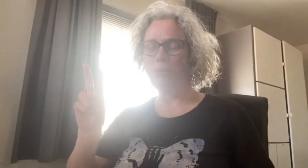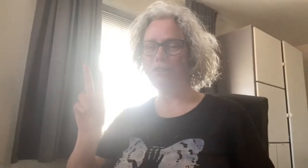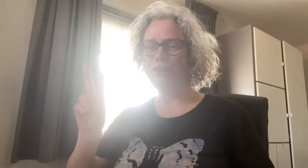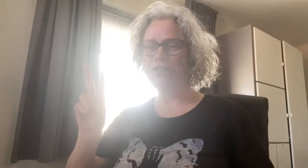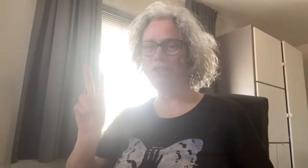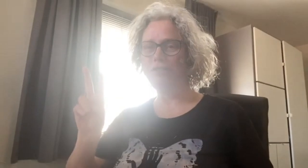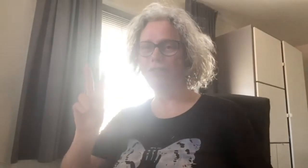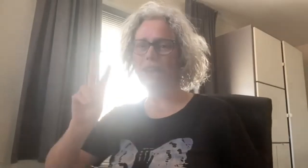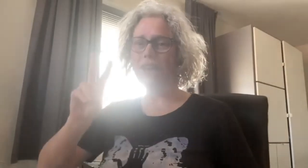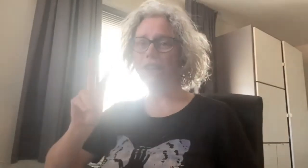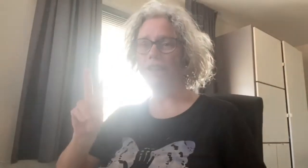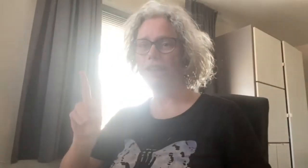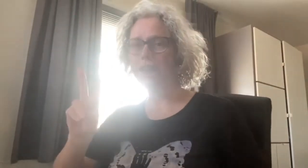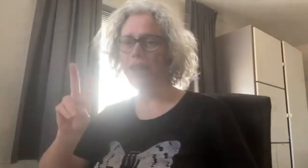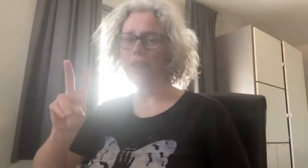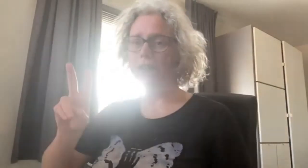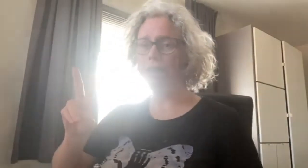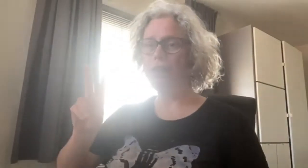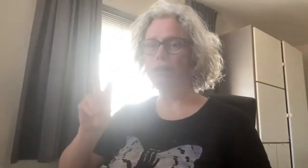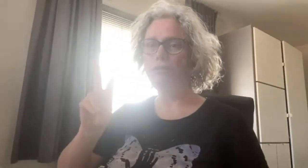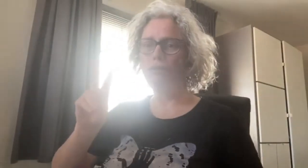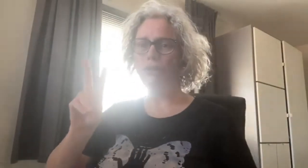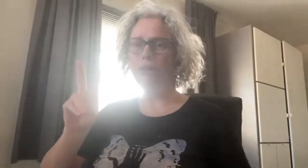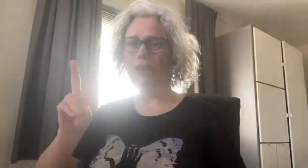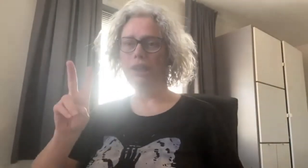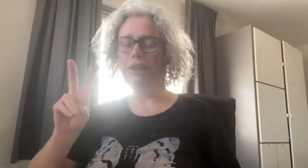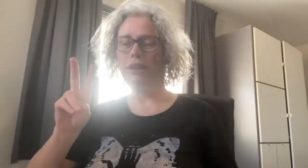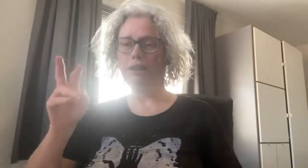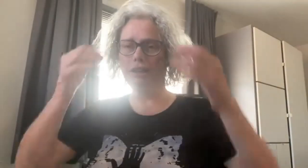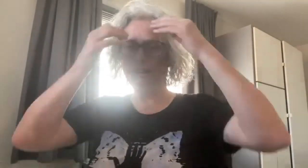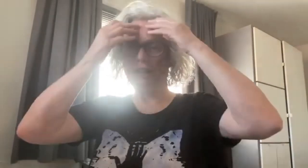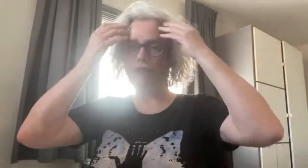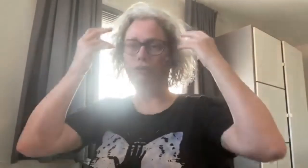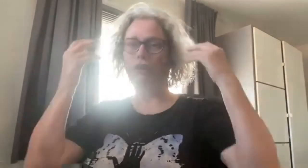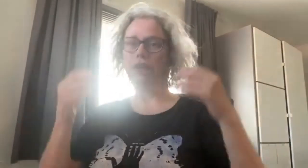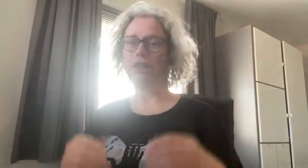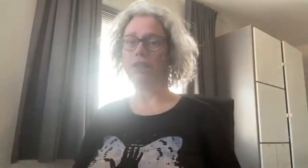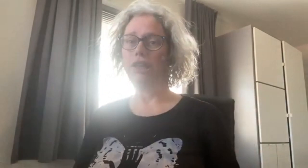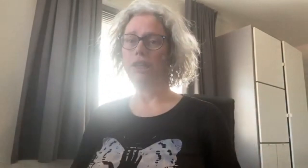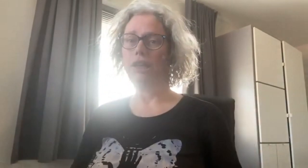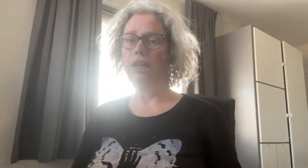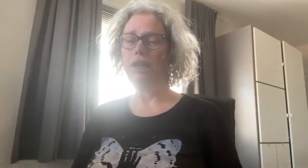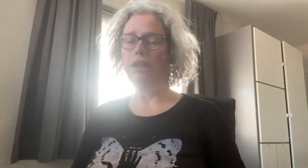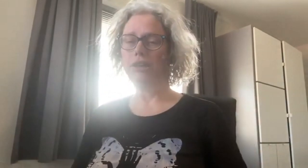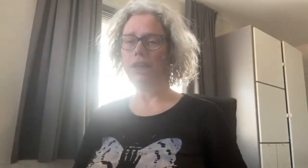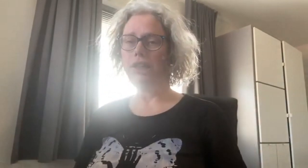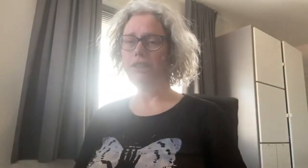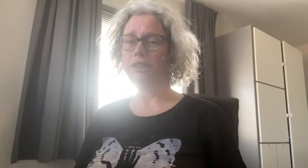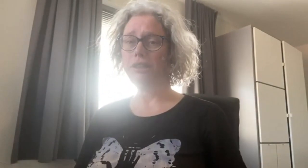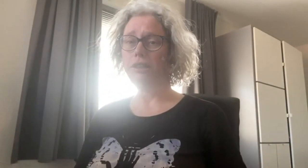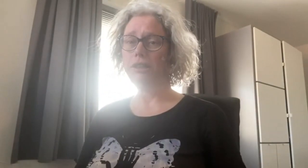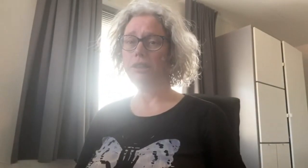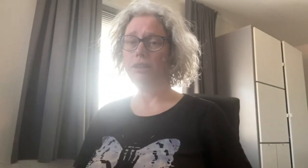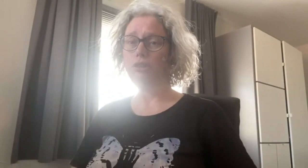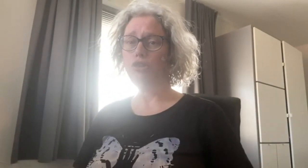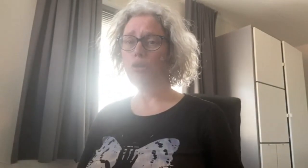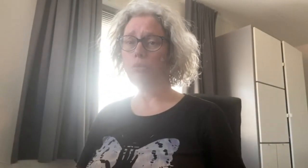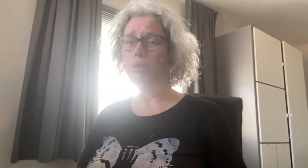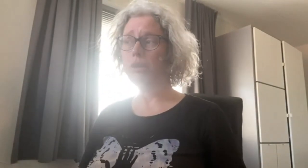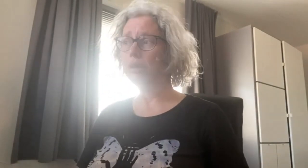Jobbiepeltjes, vandaag ga ik voor jullie een gedicht voorlezen. Het heet Stop